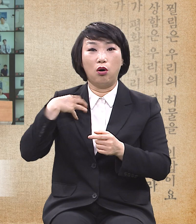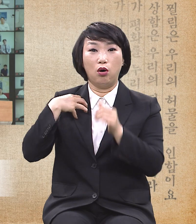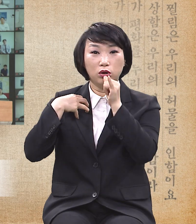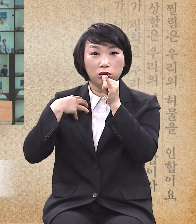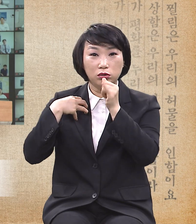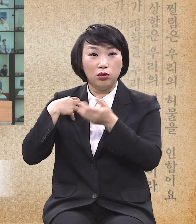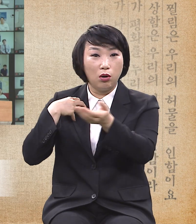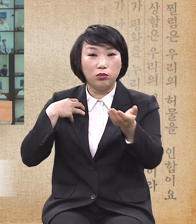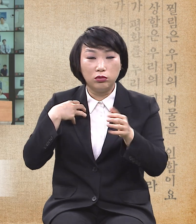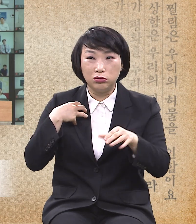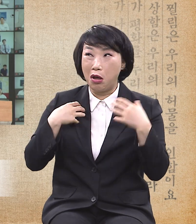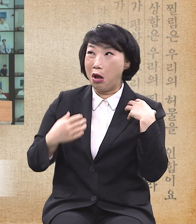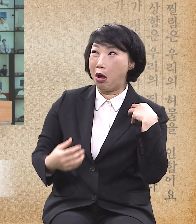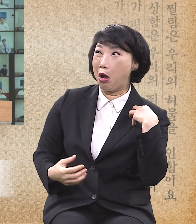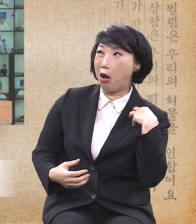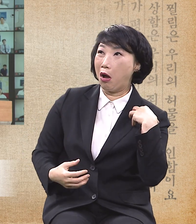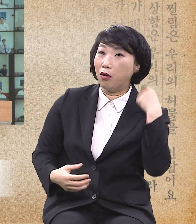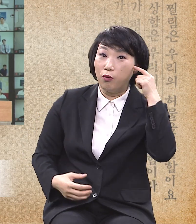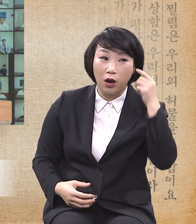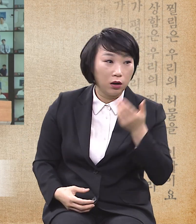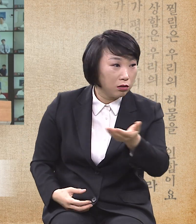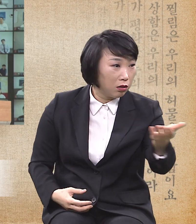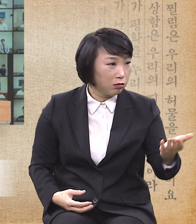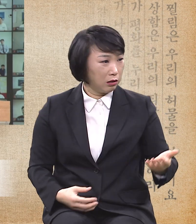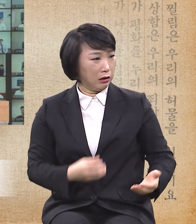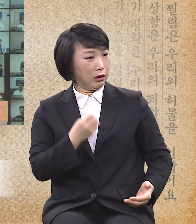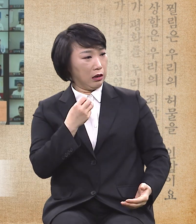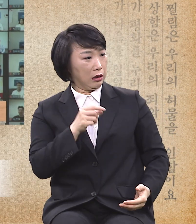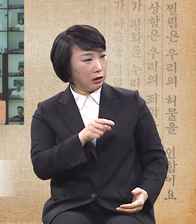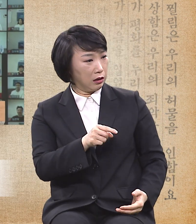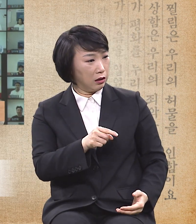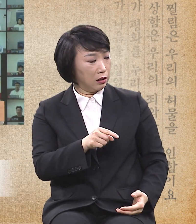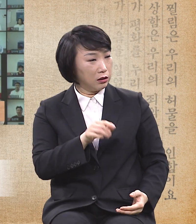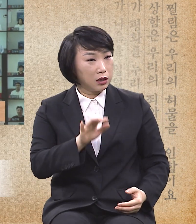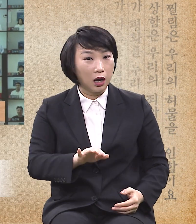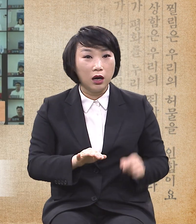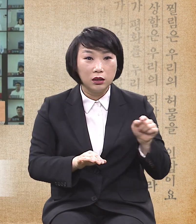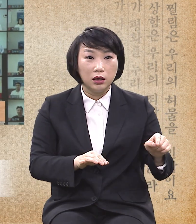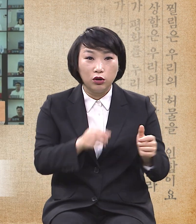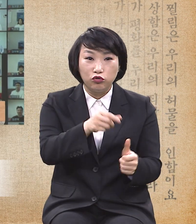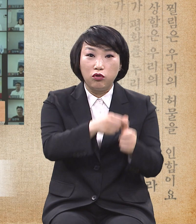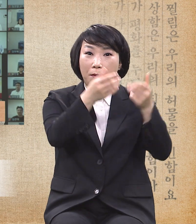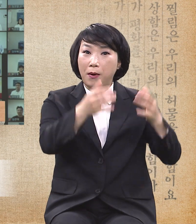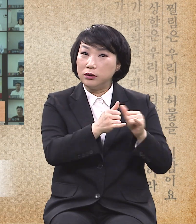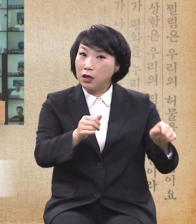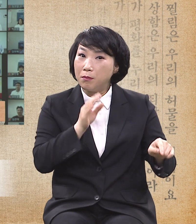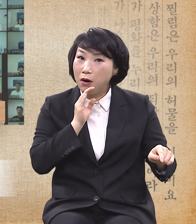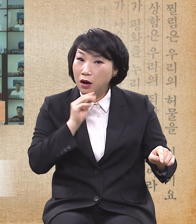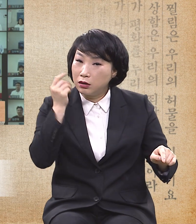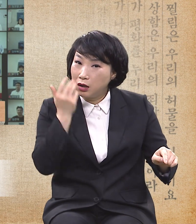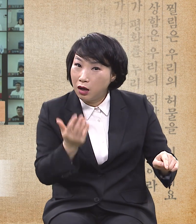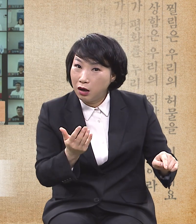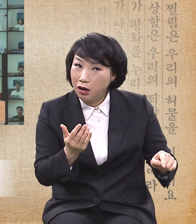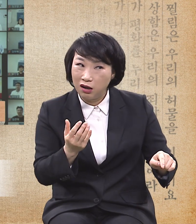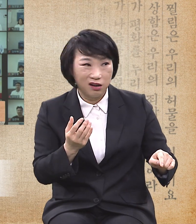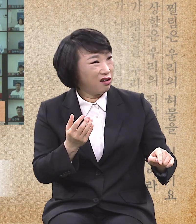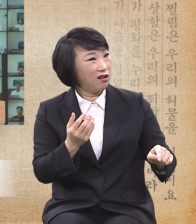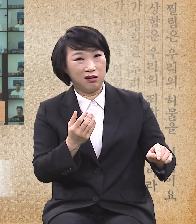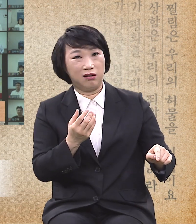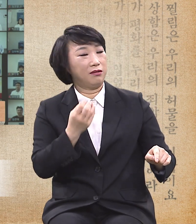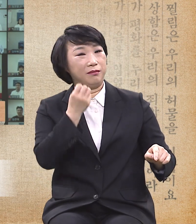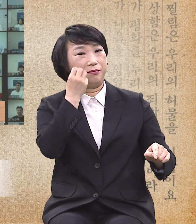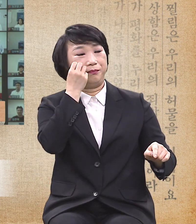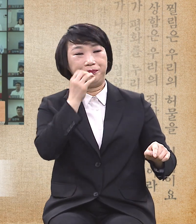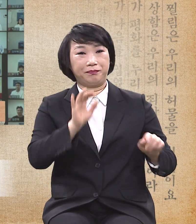될 일이 부담스러우냐? 그럼 이 사람 누가 그 사람이 구원받았다고 단언하겠느냐 그